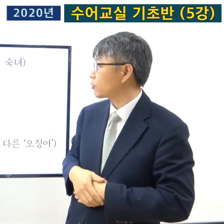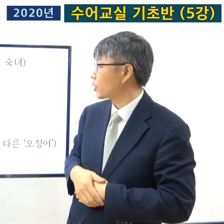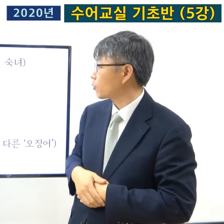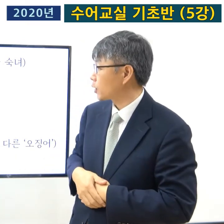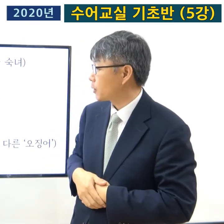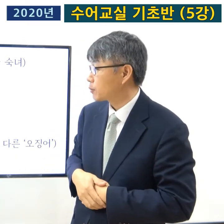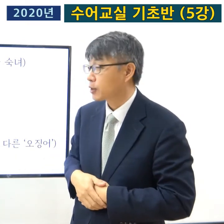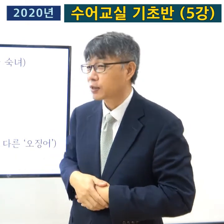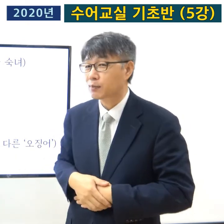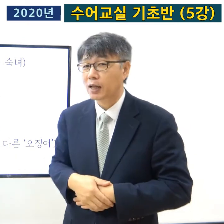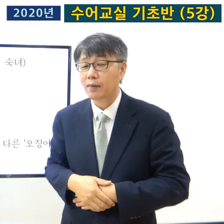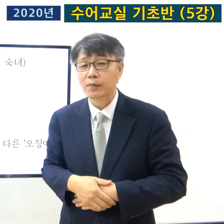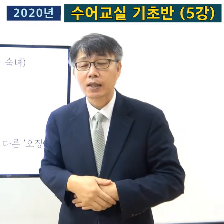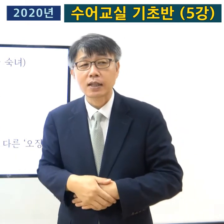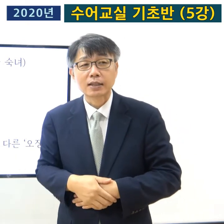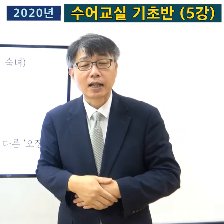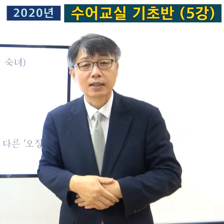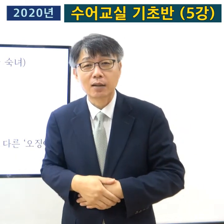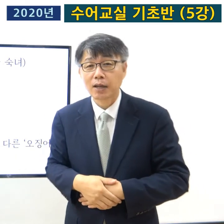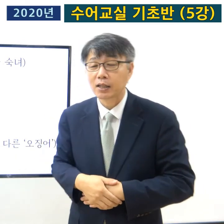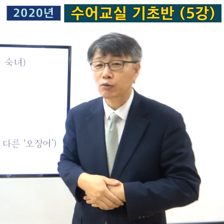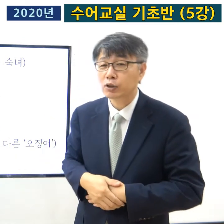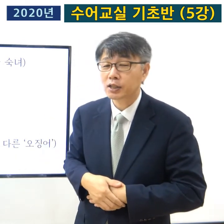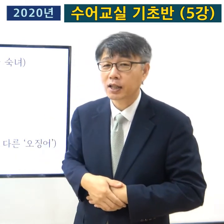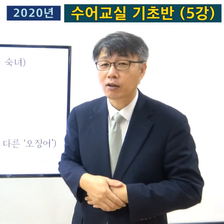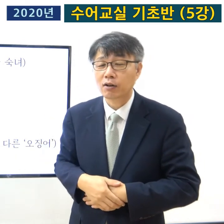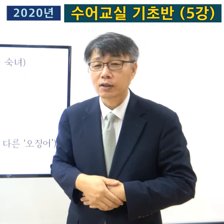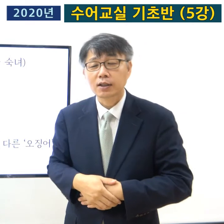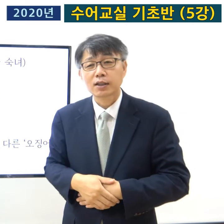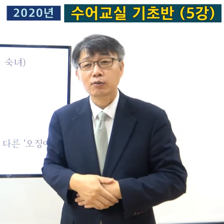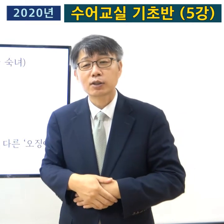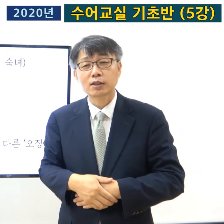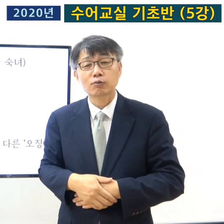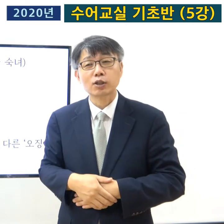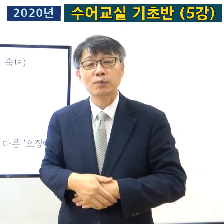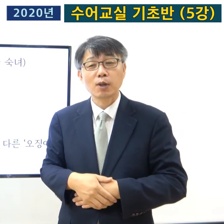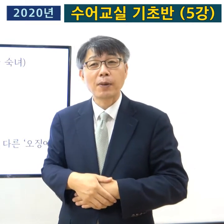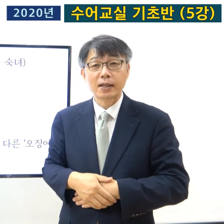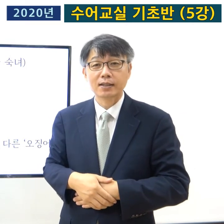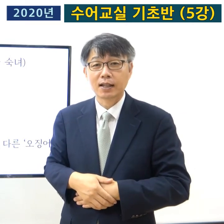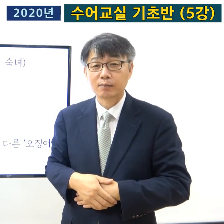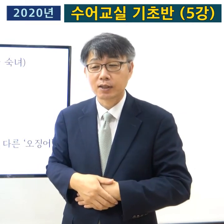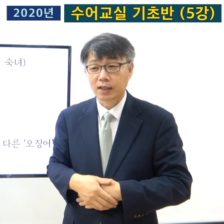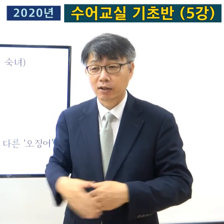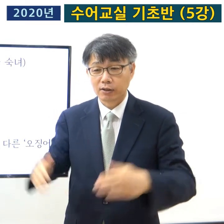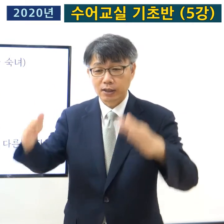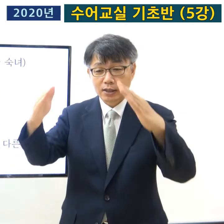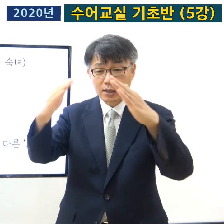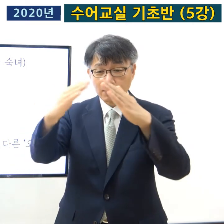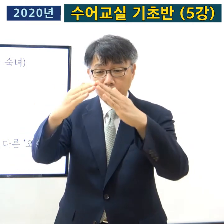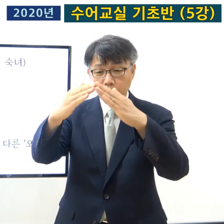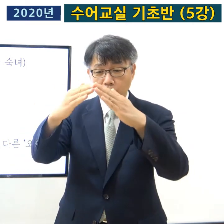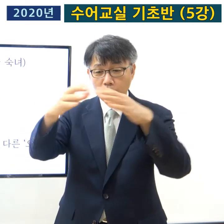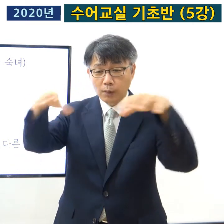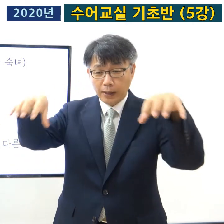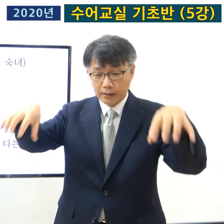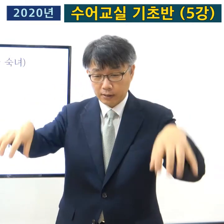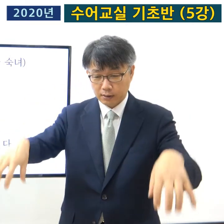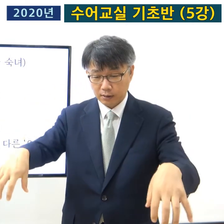있다고 제가 말씀드렸습니다. 자, 그 다음에 이웃인데요. 이웃은 우리 집 옆에 있는 사람들이잖아요. 집이 있고요, 옆에 있는,